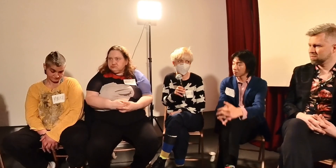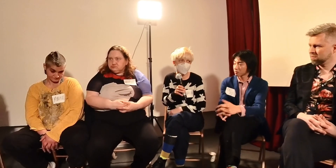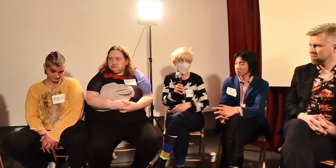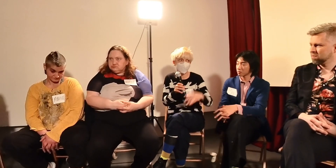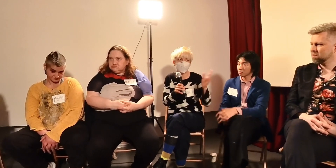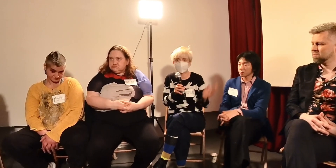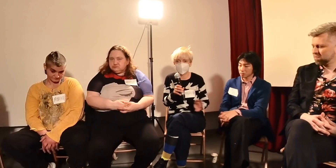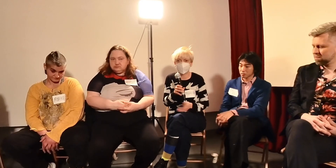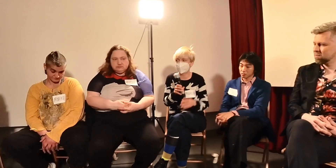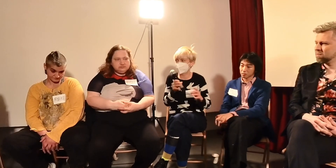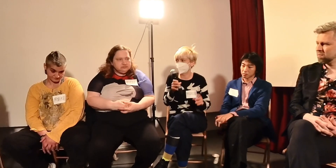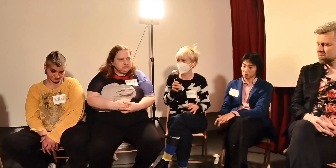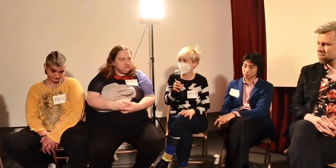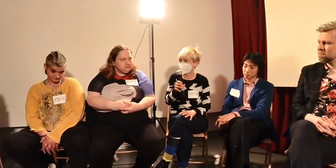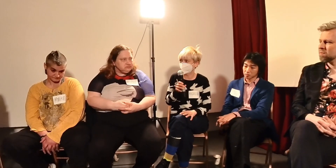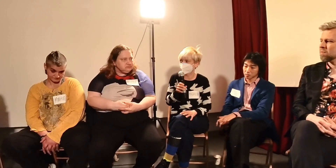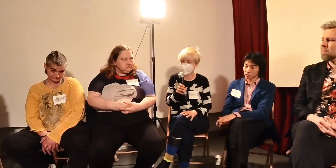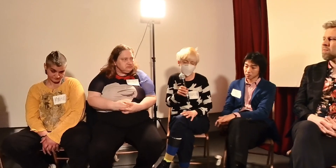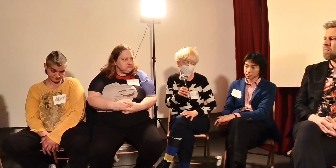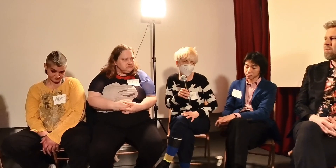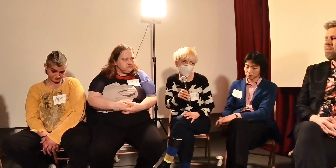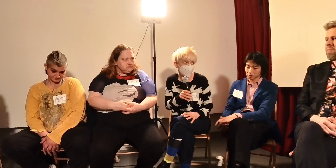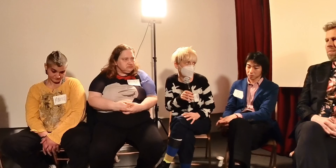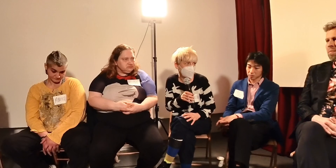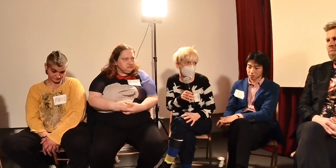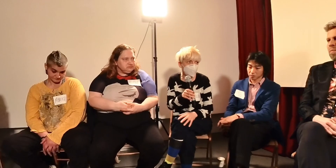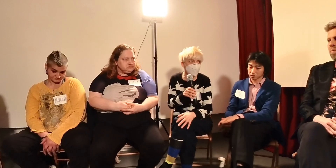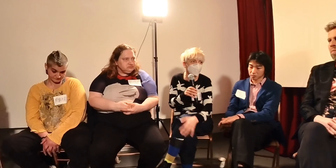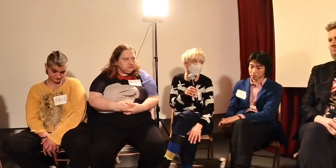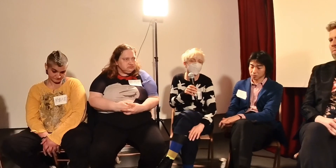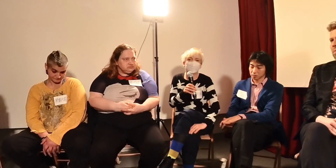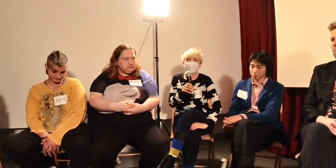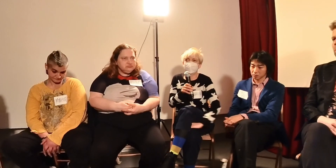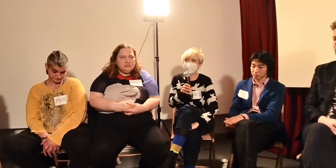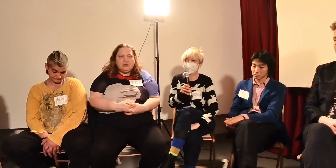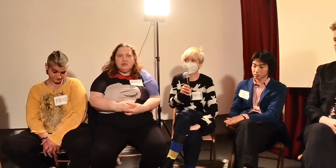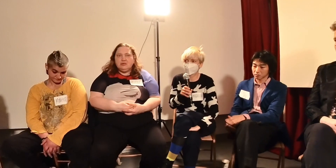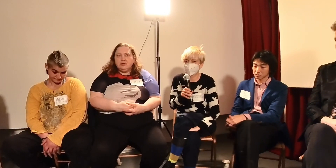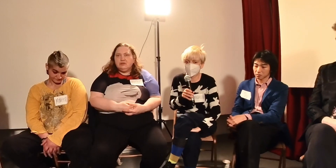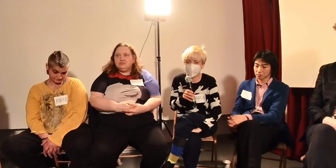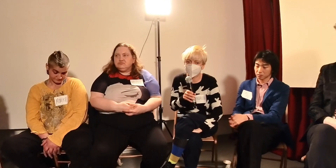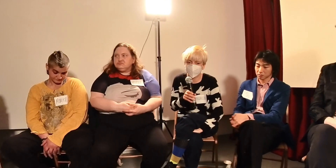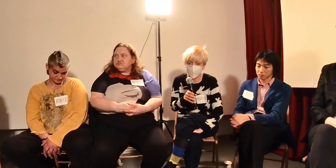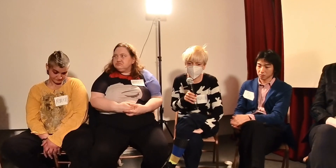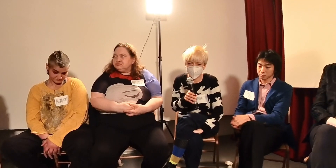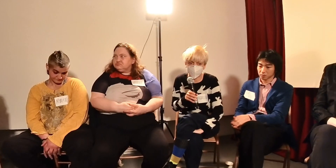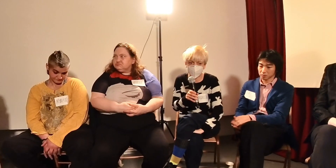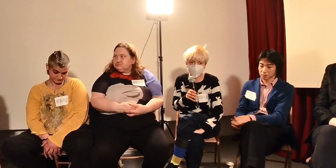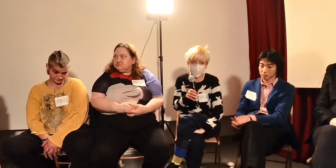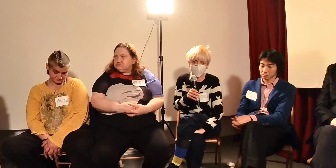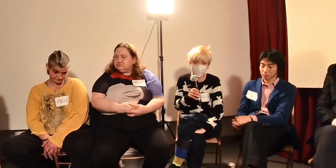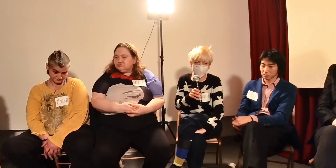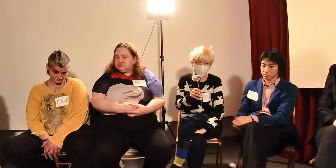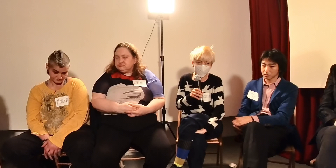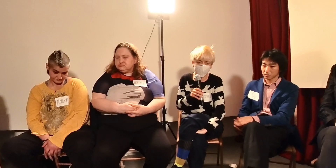nějakých lidí, kteří mají nějaké problémy nebo tak, vůbec neměla jsem to v úmyslu. A na ten